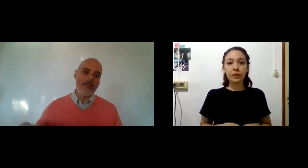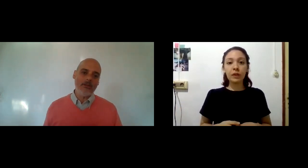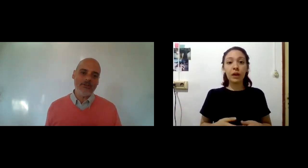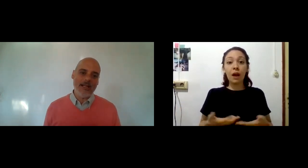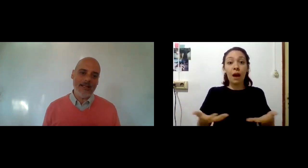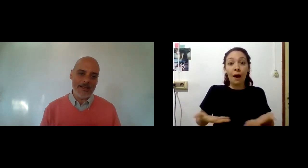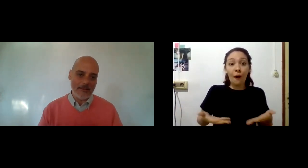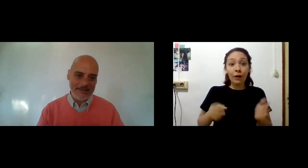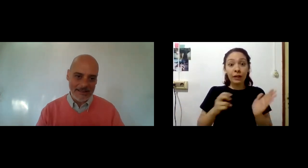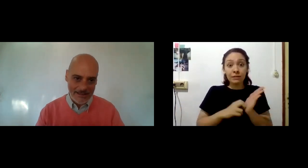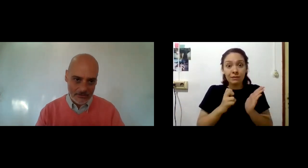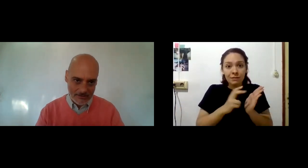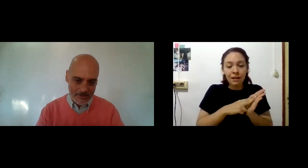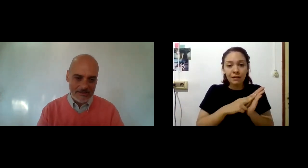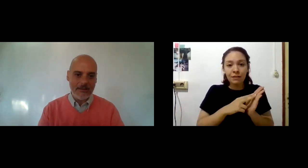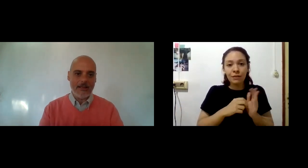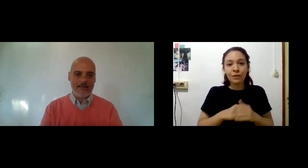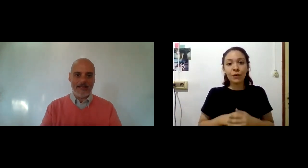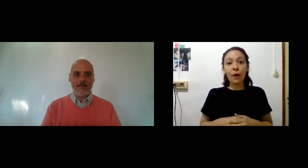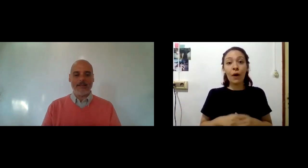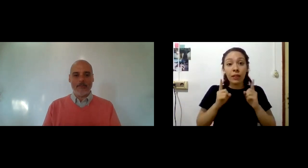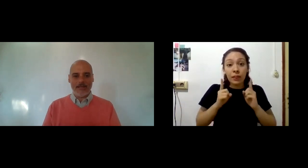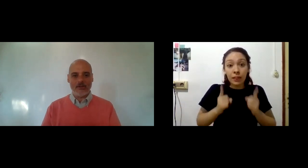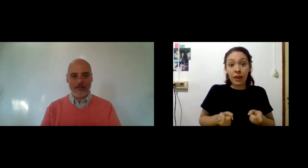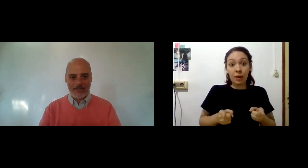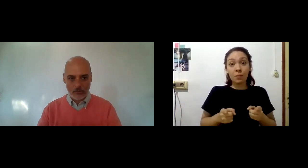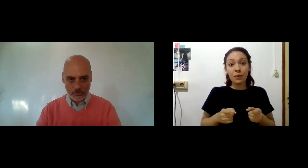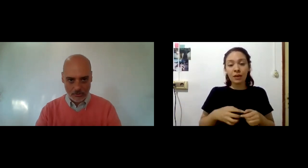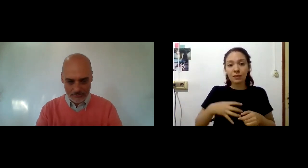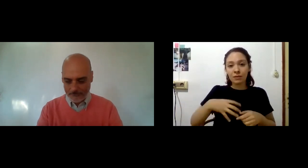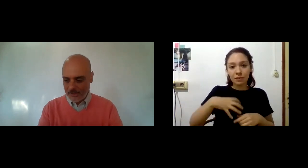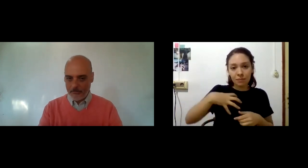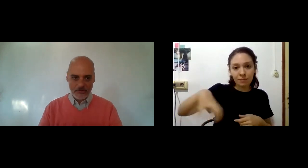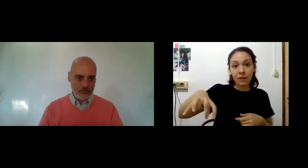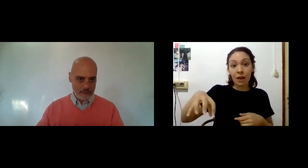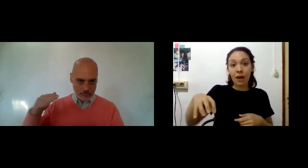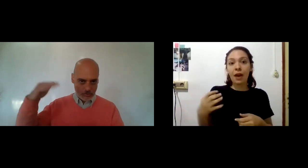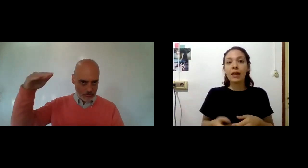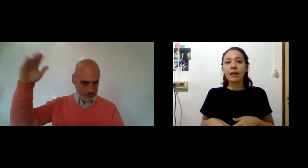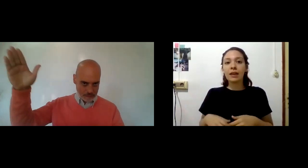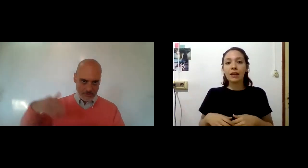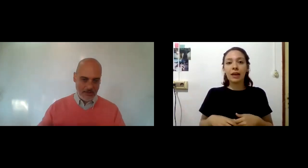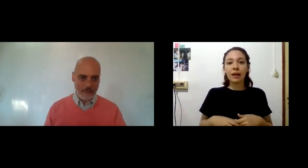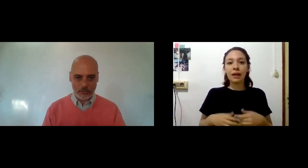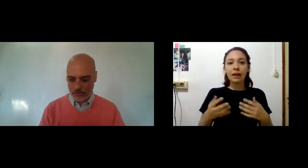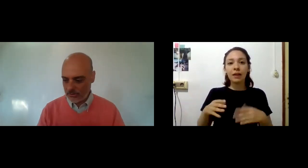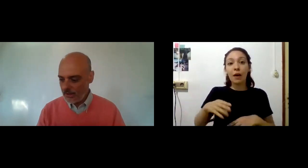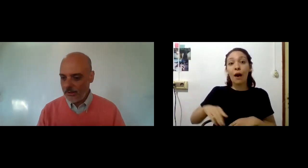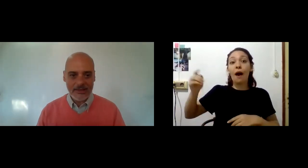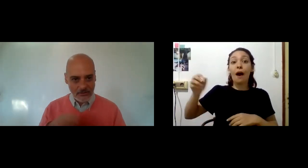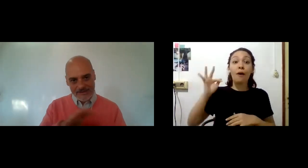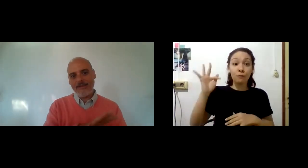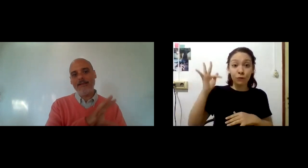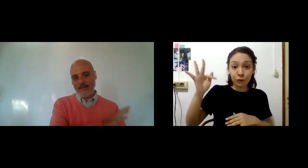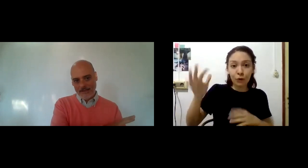vamos caminos a departamentalizarnos también, a generar el departamento también de estudios sordos. Pero esos son todos a futuro.